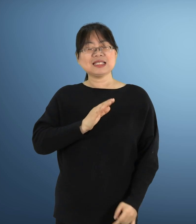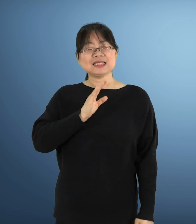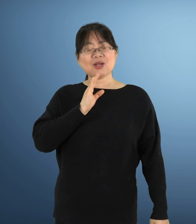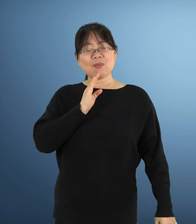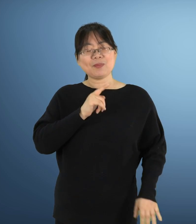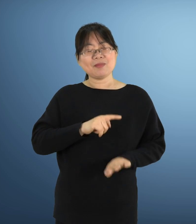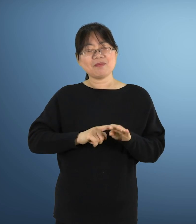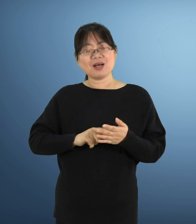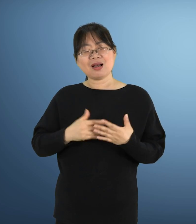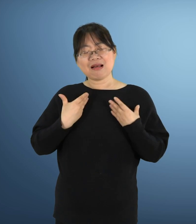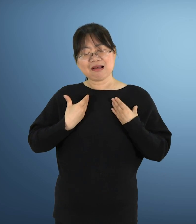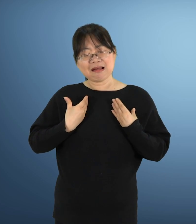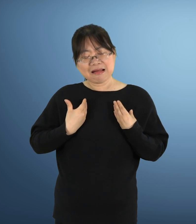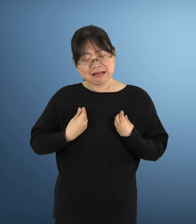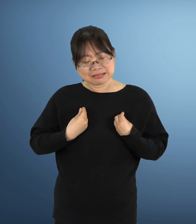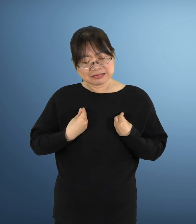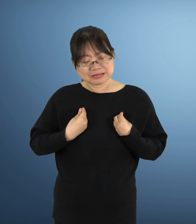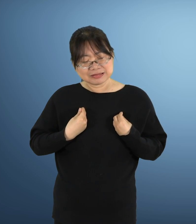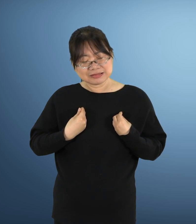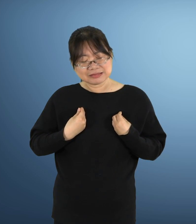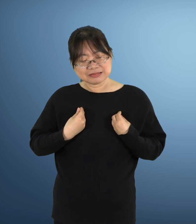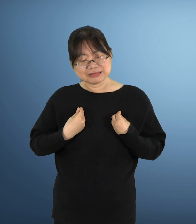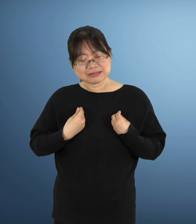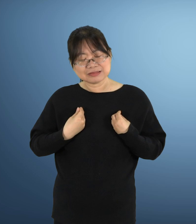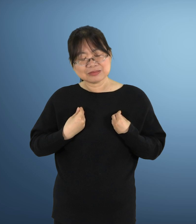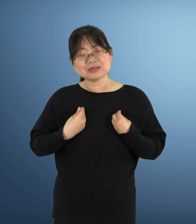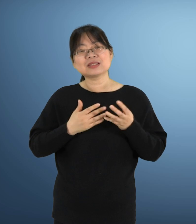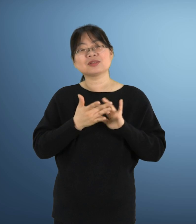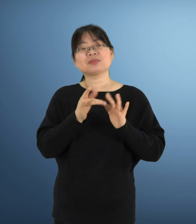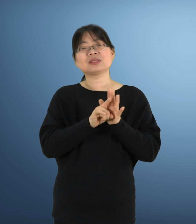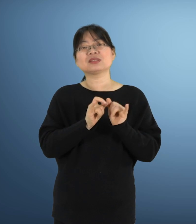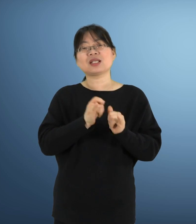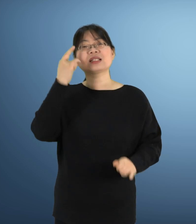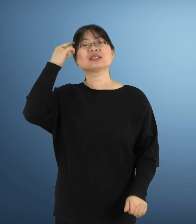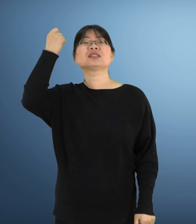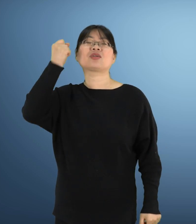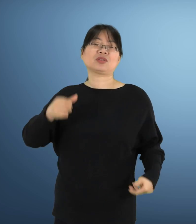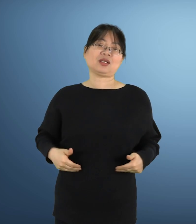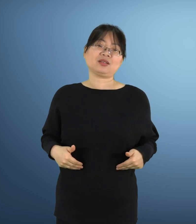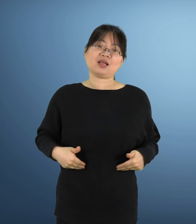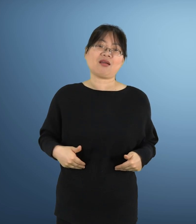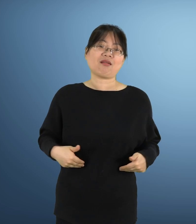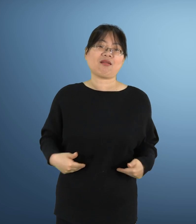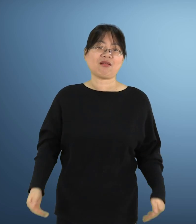참담한 마음을 잊어서는 안 된다는 거죠.